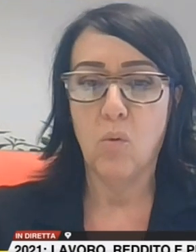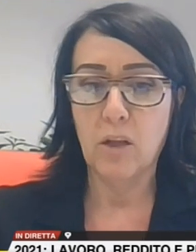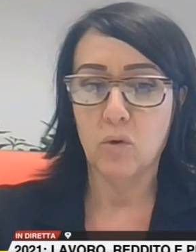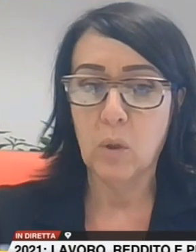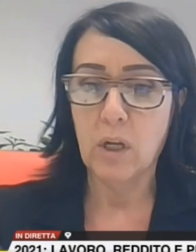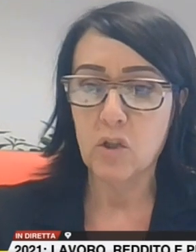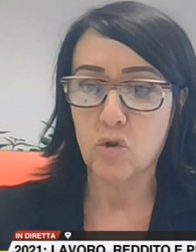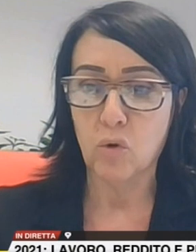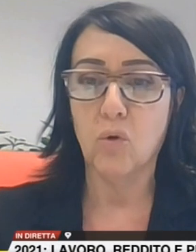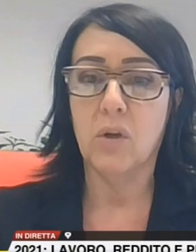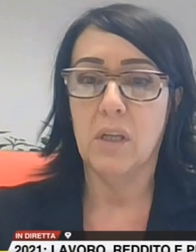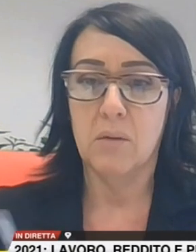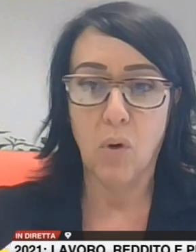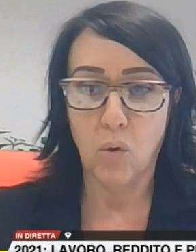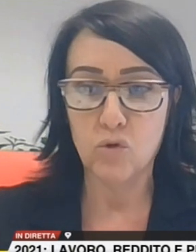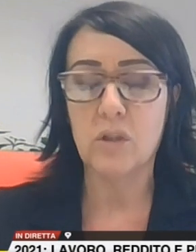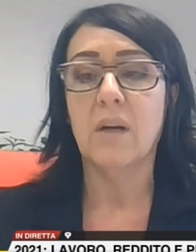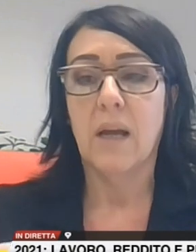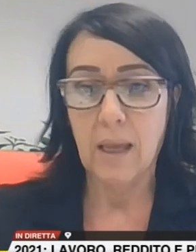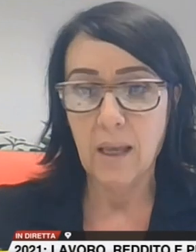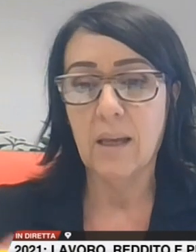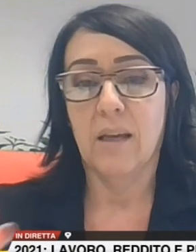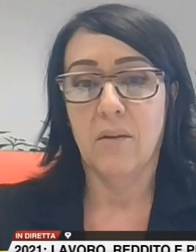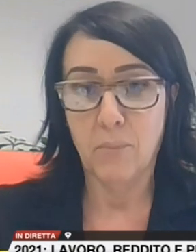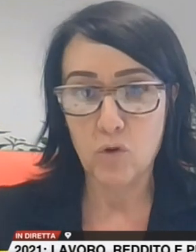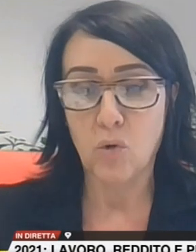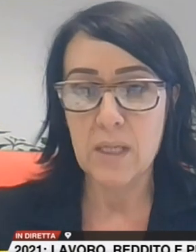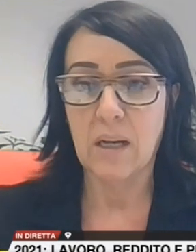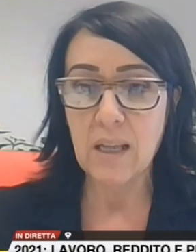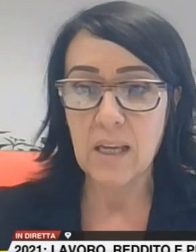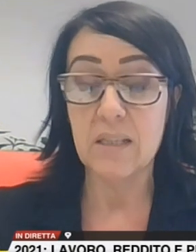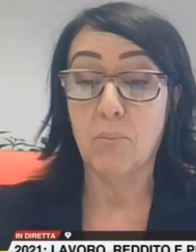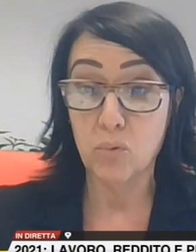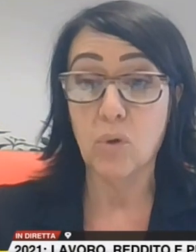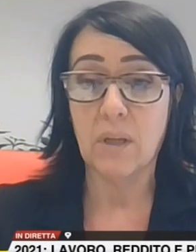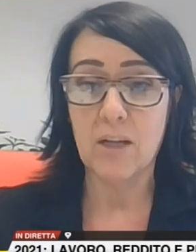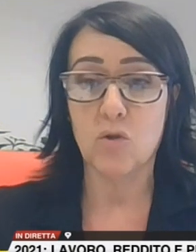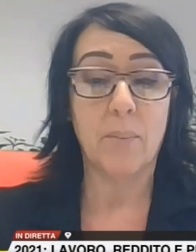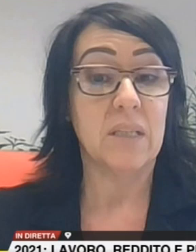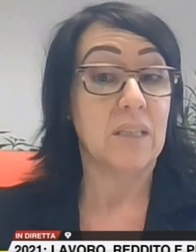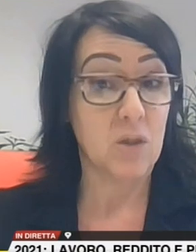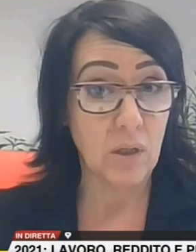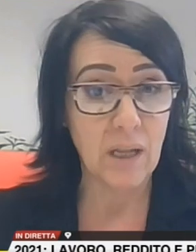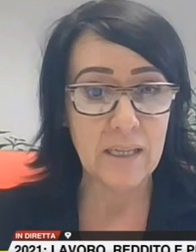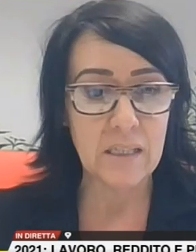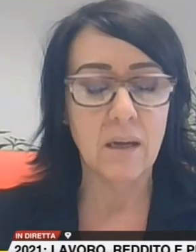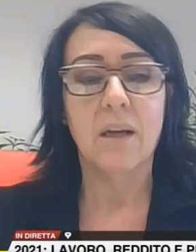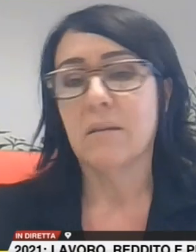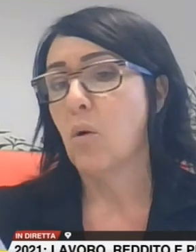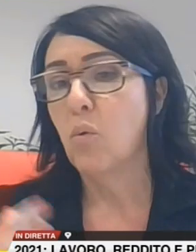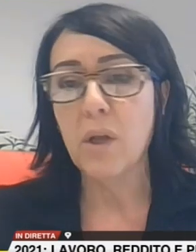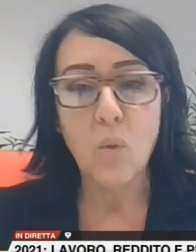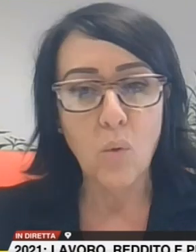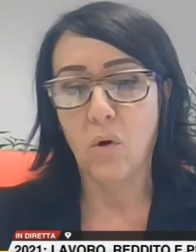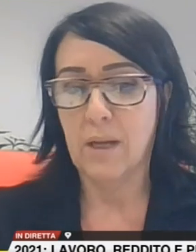un aumento di quelli che sono i bonus che possono essere richiesti appunto attraverso la presentazione dell'ISE,